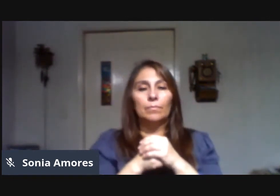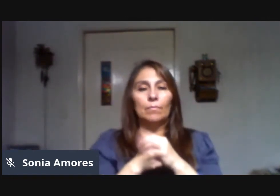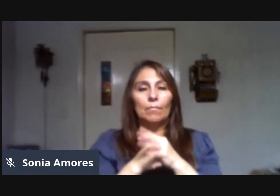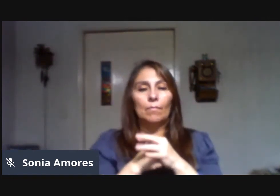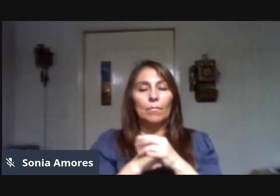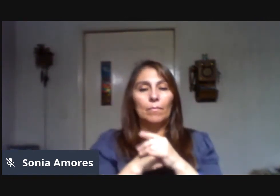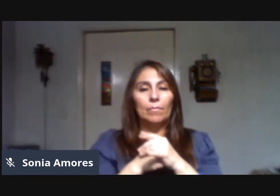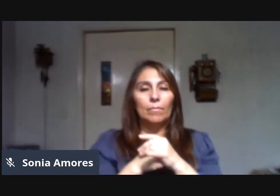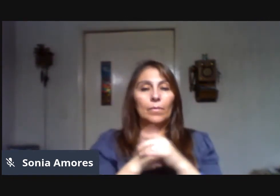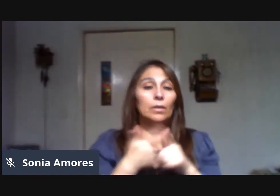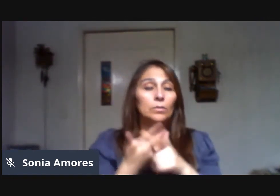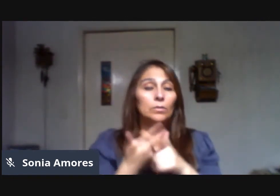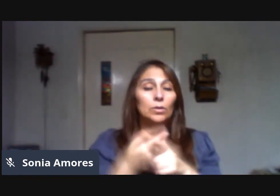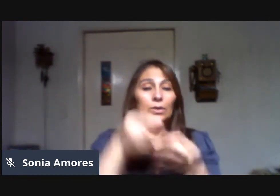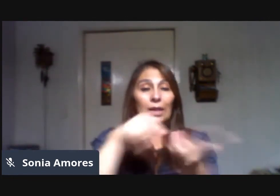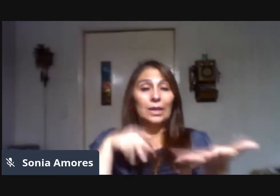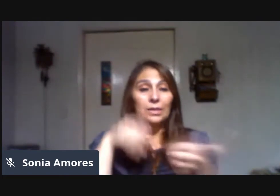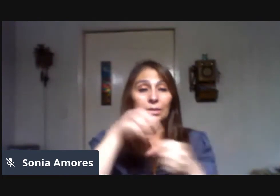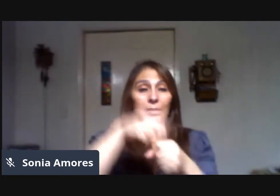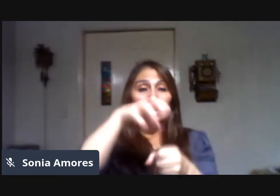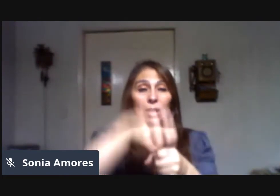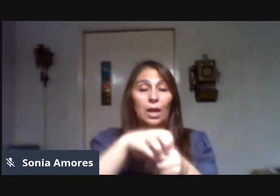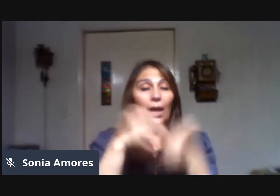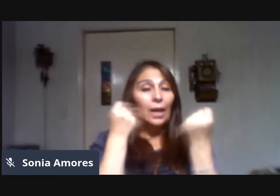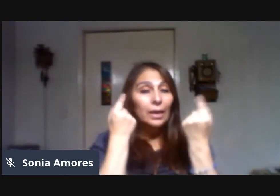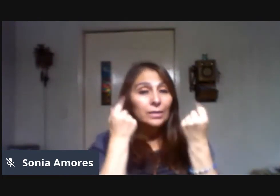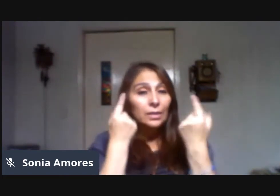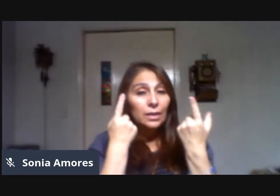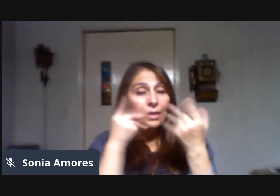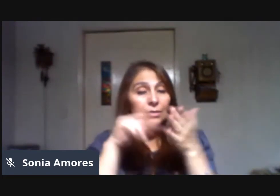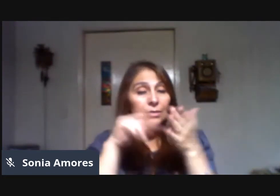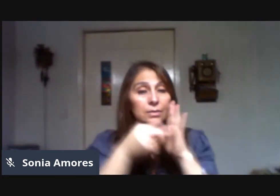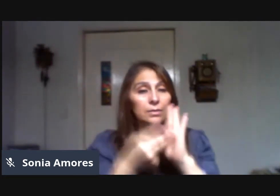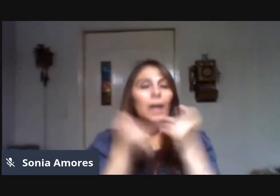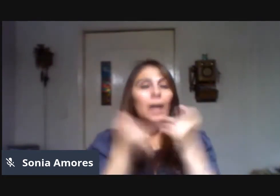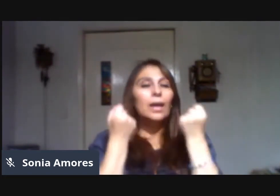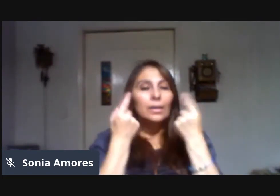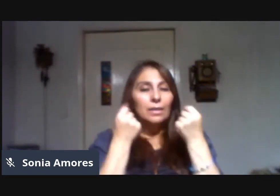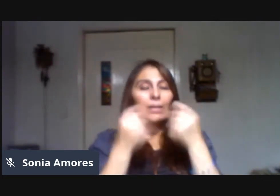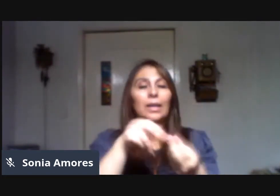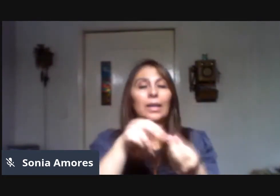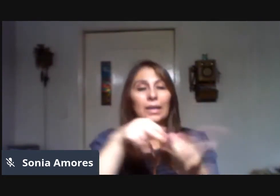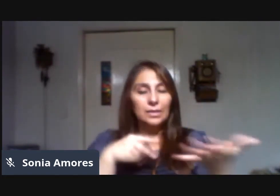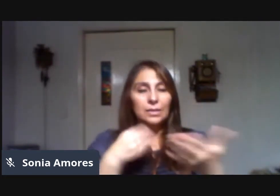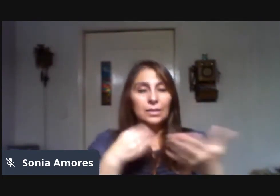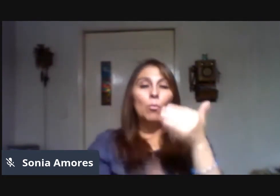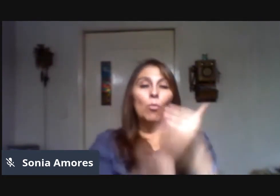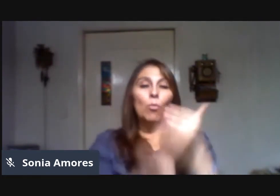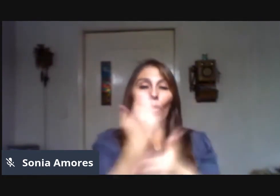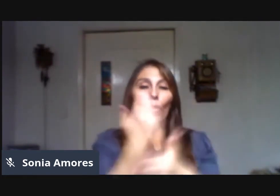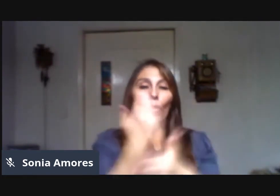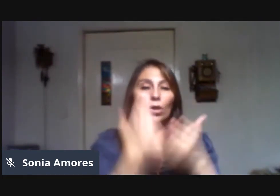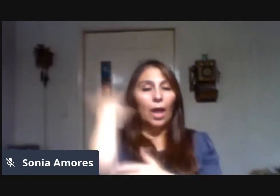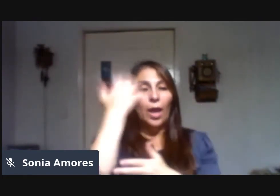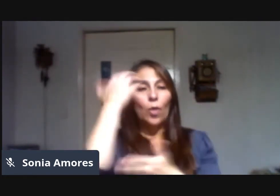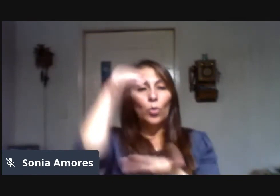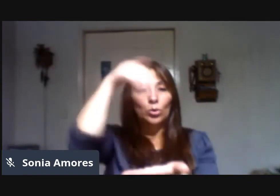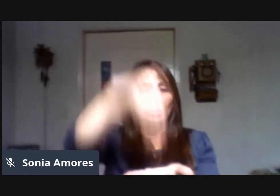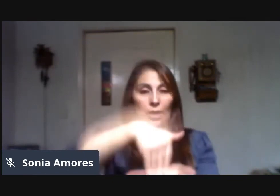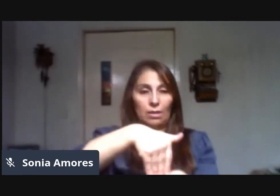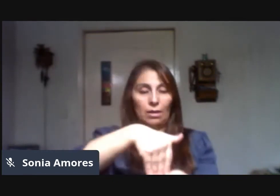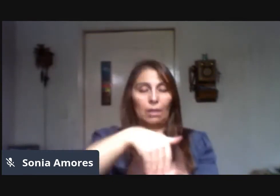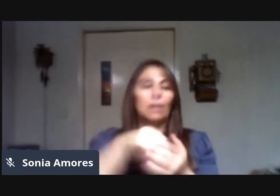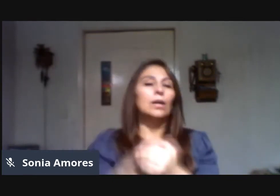entender la crisis civilizatoria es entender la crisis de la modernidad eurocéntrica. Otra vez, es hablar de la crisis